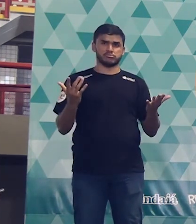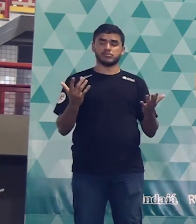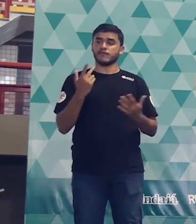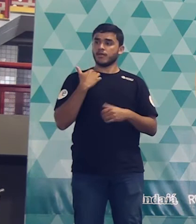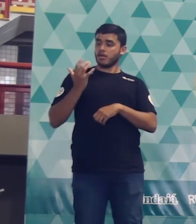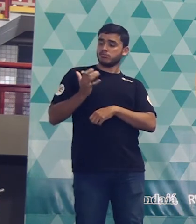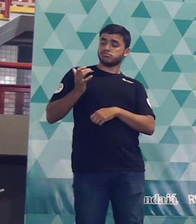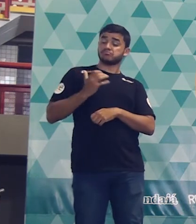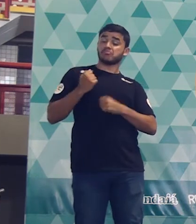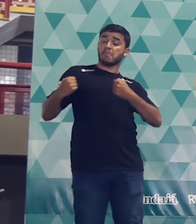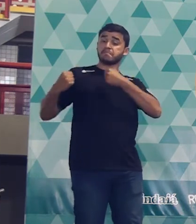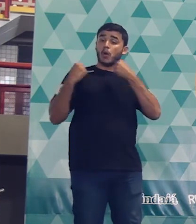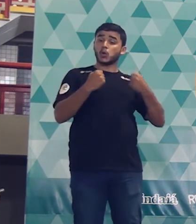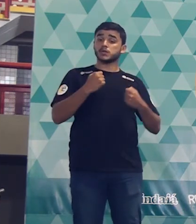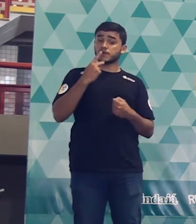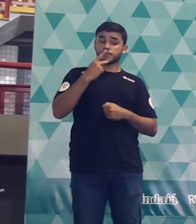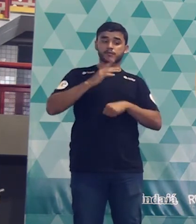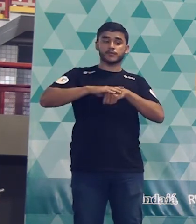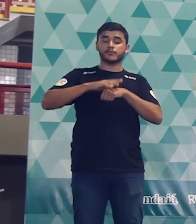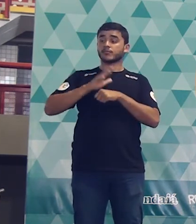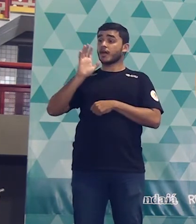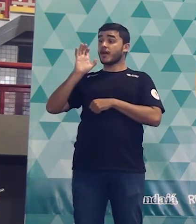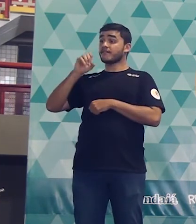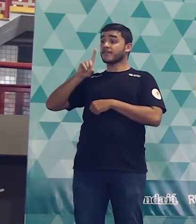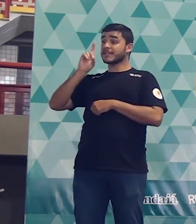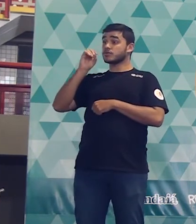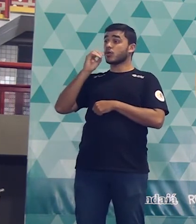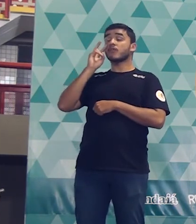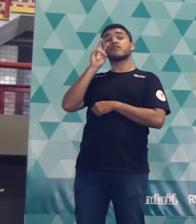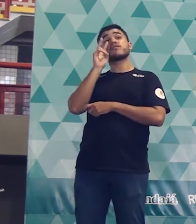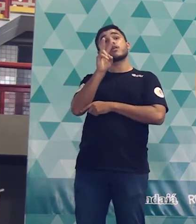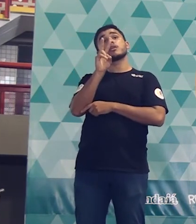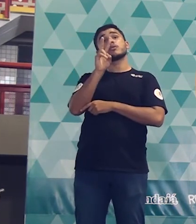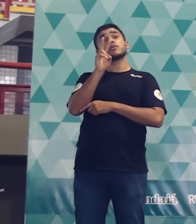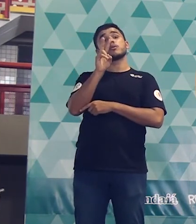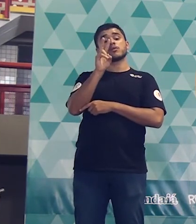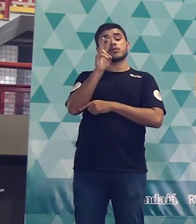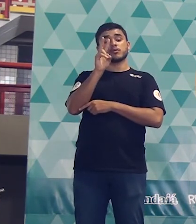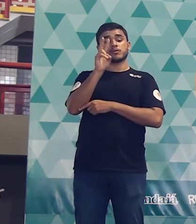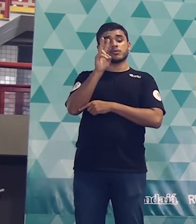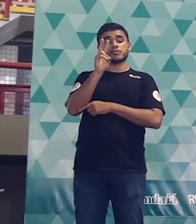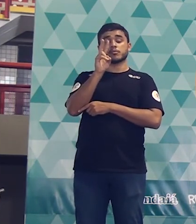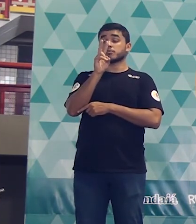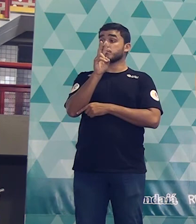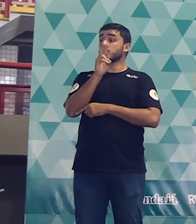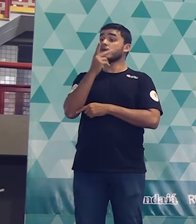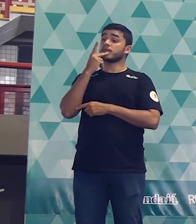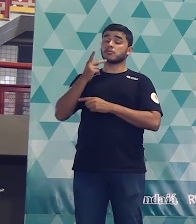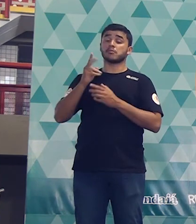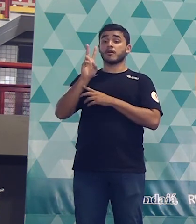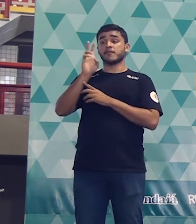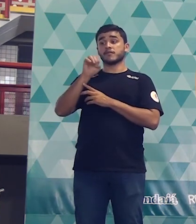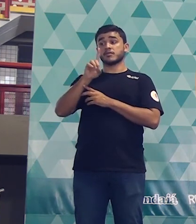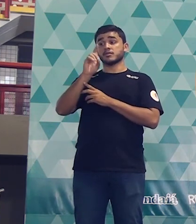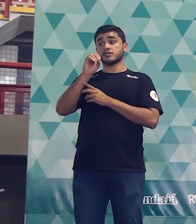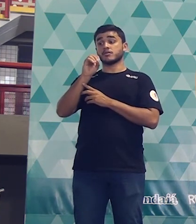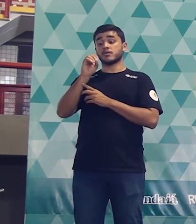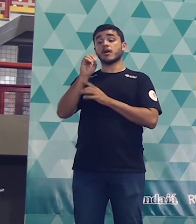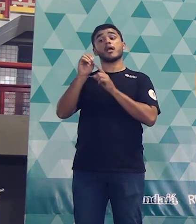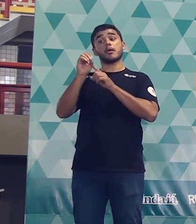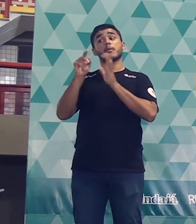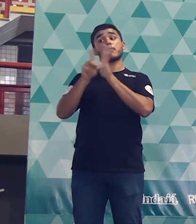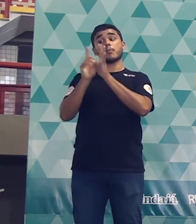Só que ele não está vendo, eu estou vendo o pôr do sol. Vendo aí, tanto eu posso entender como o verbo